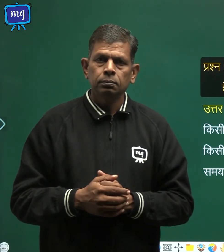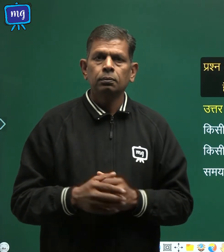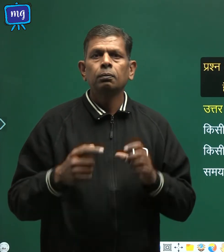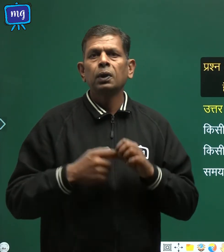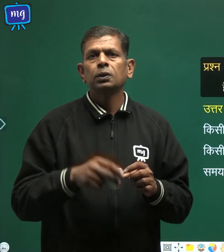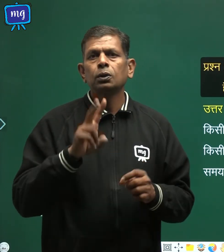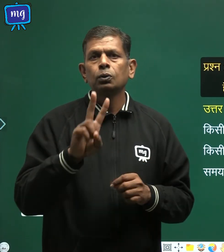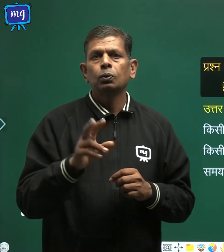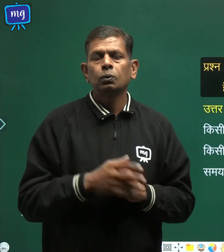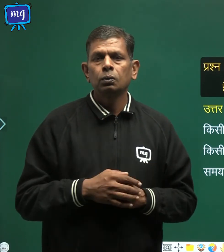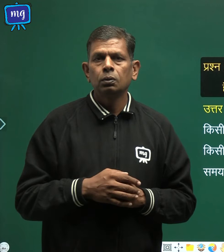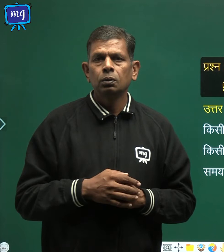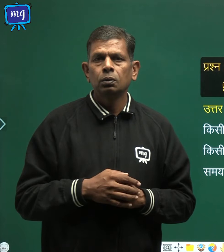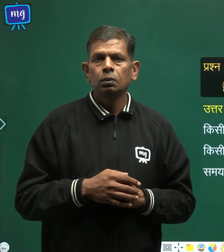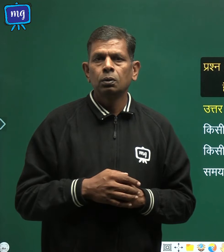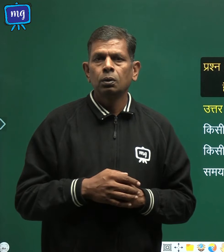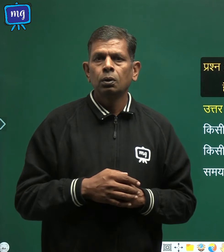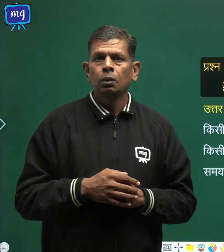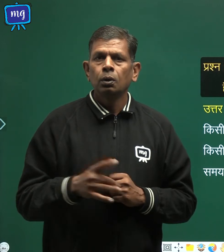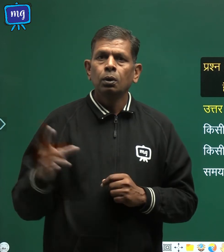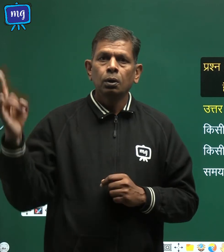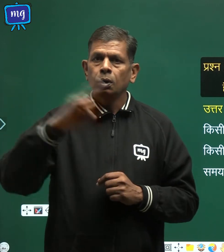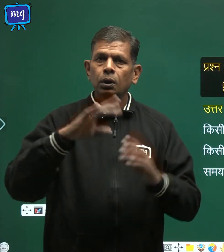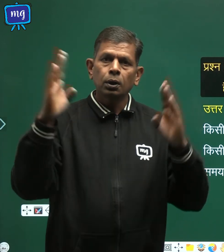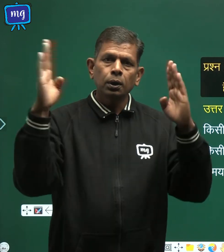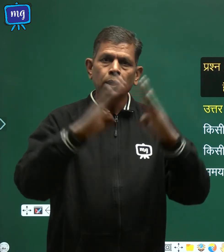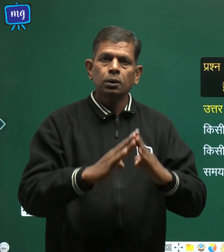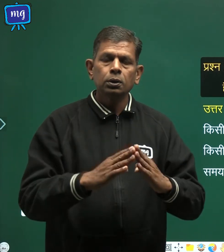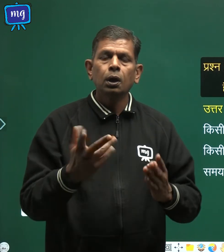प्रश्न 2, प्रवास से आप